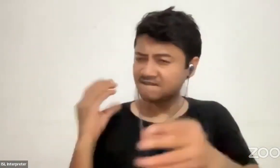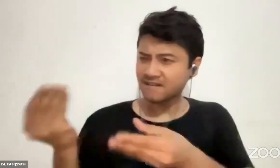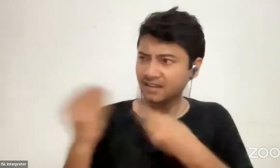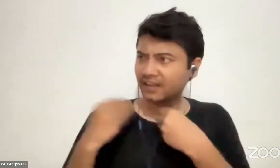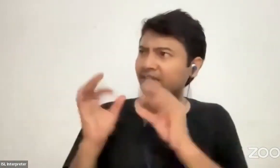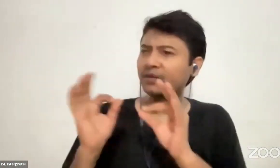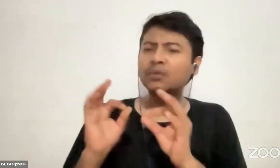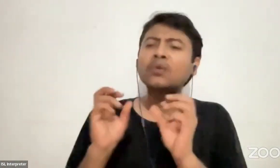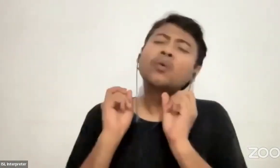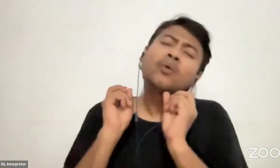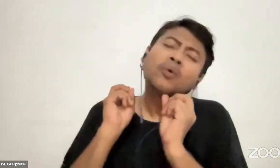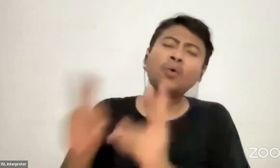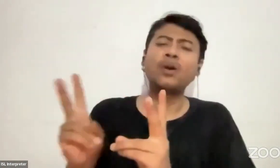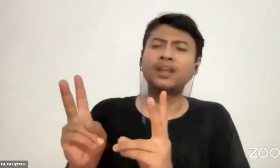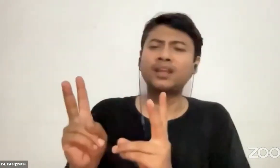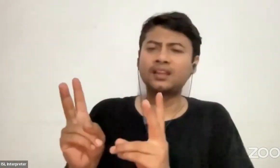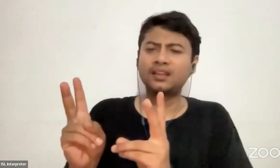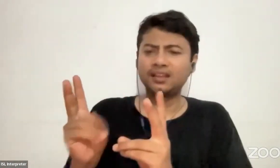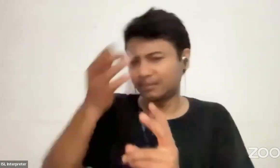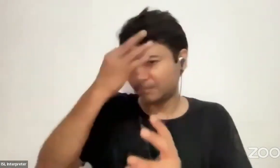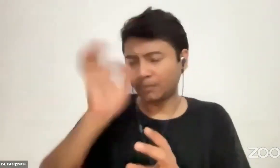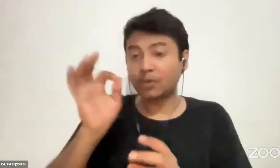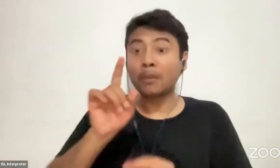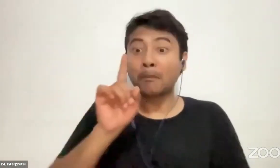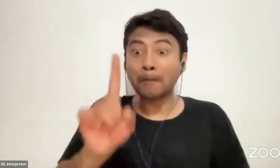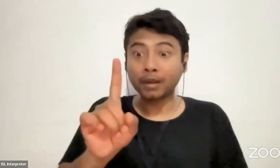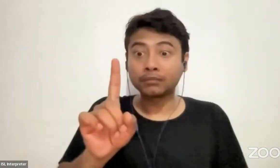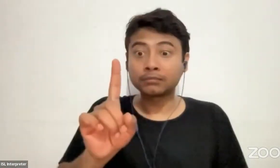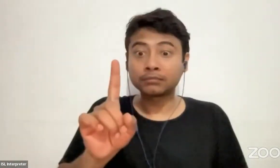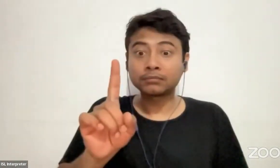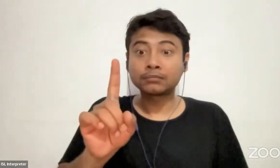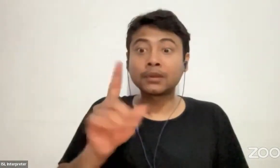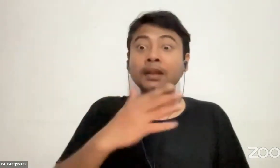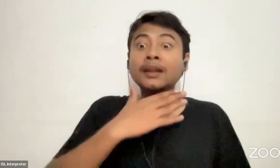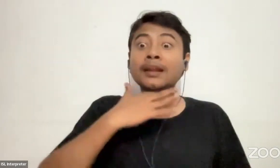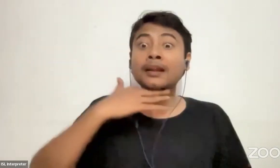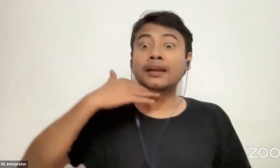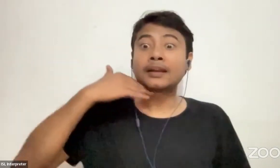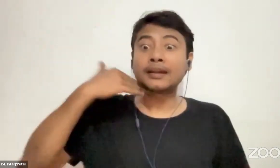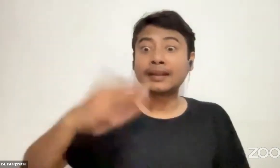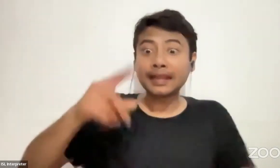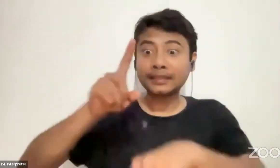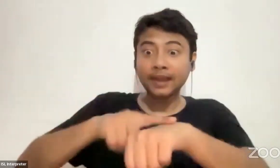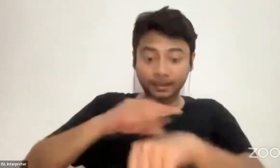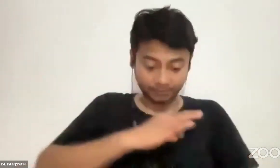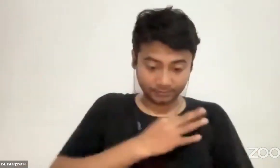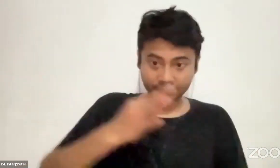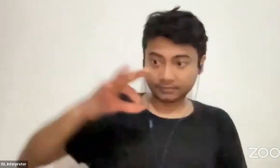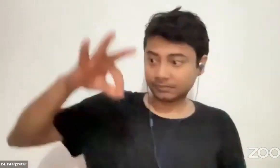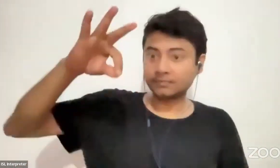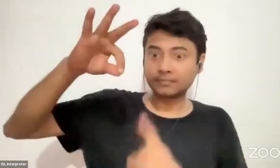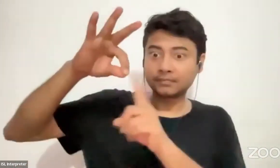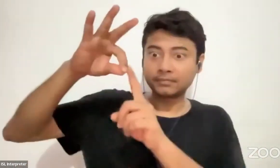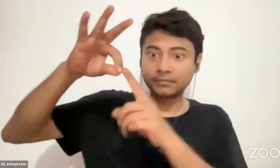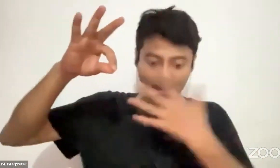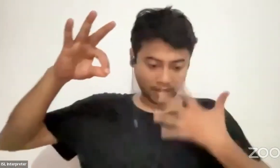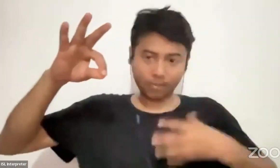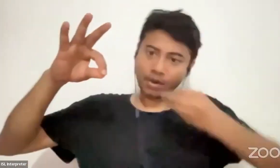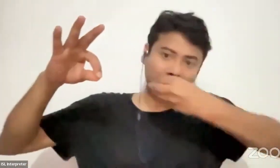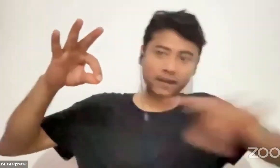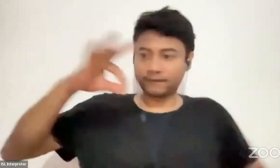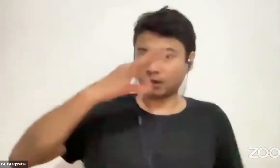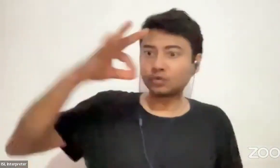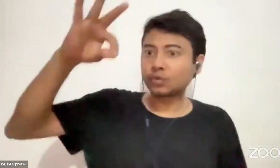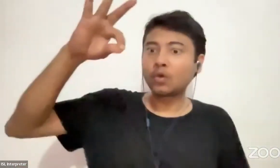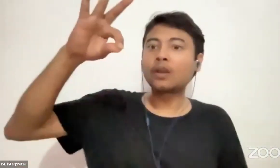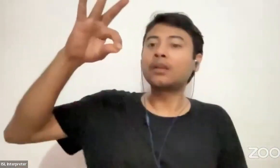परम धाम मिलेगा, भगवान के दर्शन हमको प्राप्त होंगे, और वहां पे बहुत बड़े बड़े हवाई जहाज हैं, ऐसा मुझे एक जो